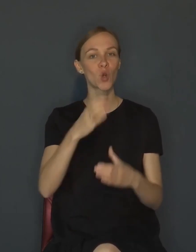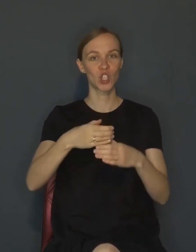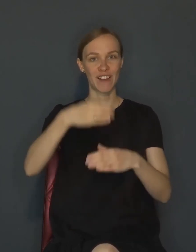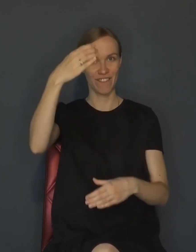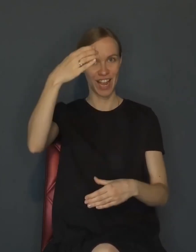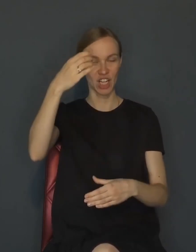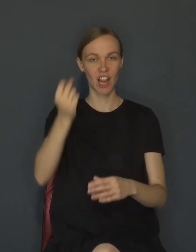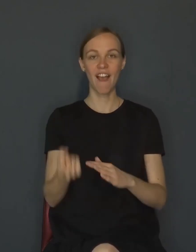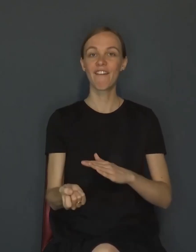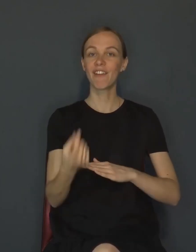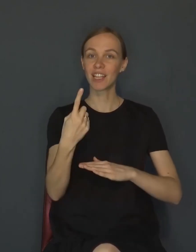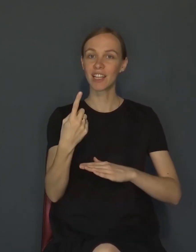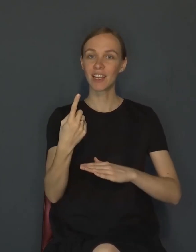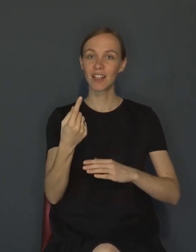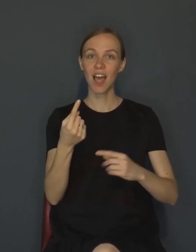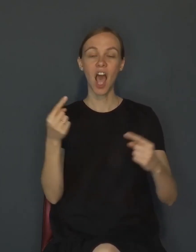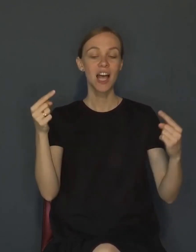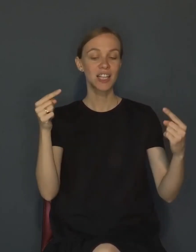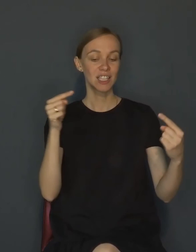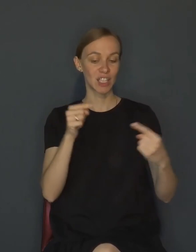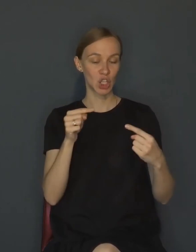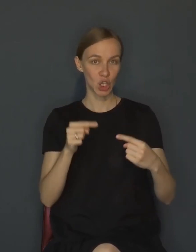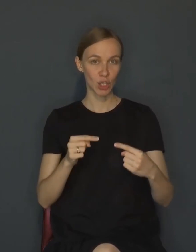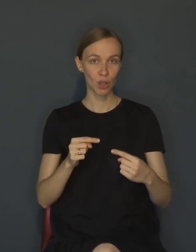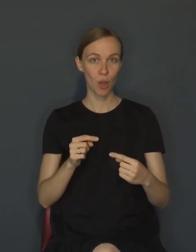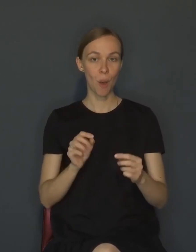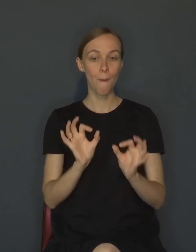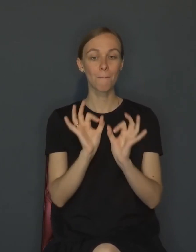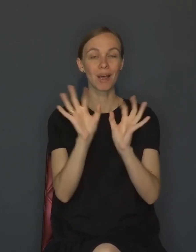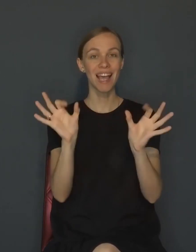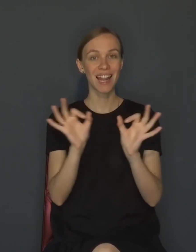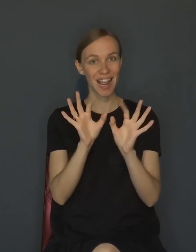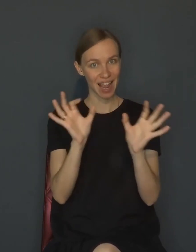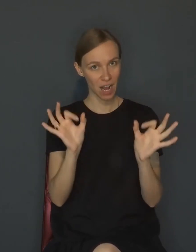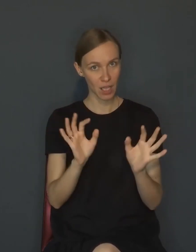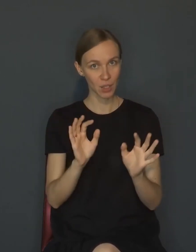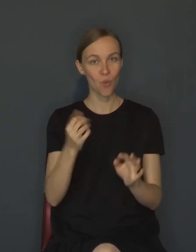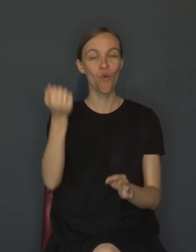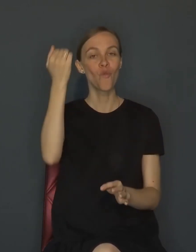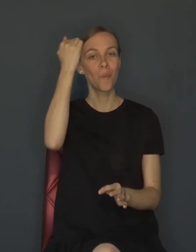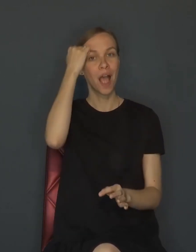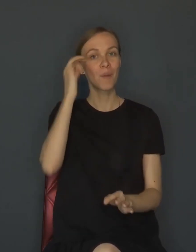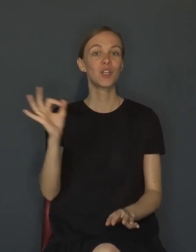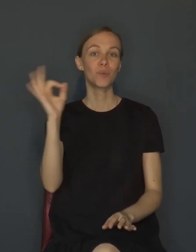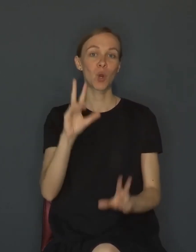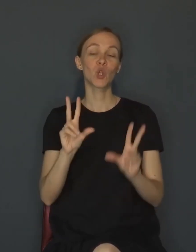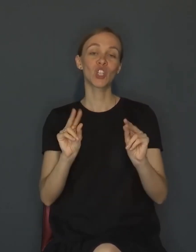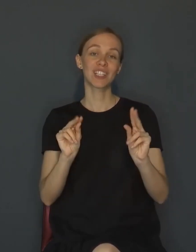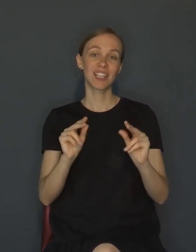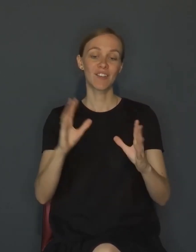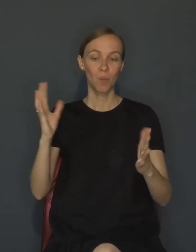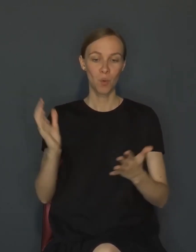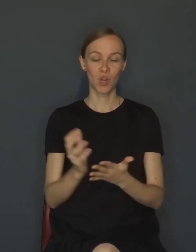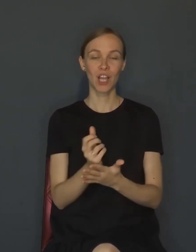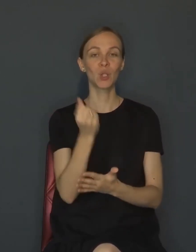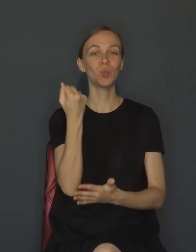виникла згідно переказу в пам'ять про щасливий порятунок від татар у грудні